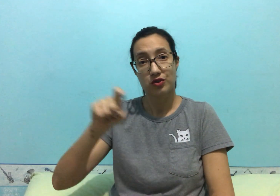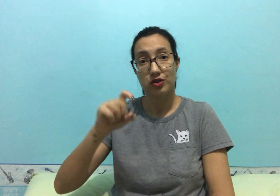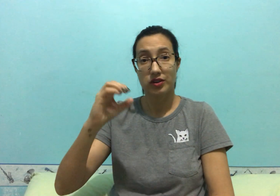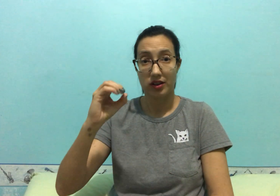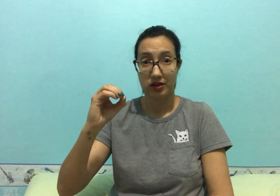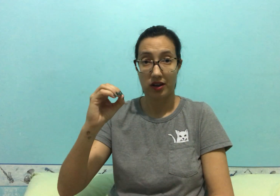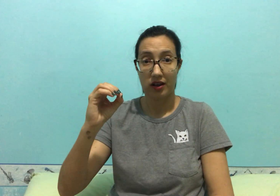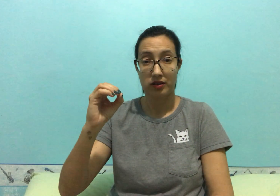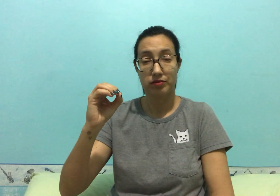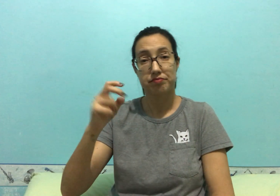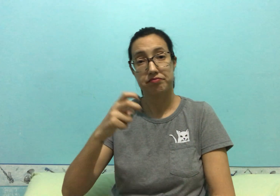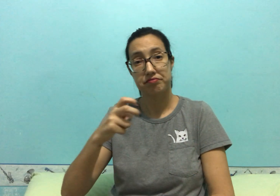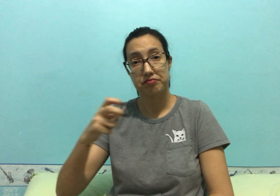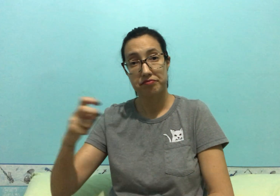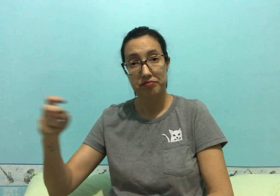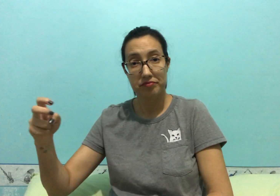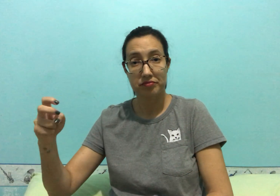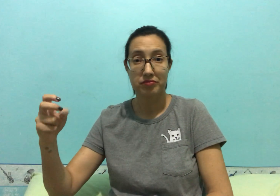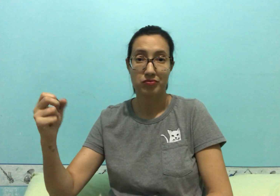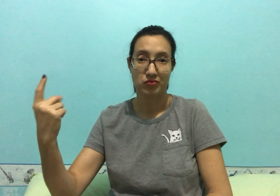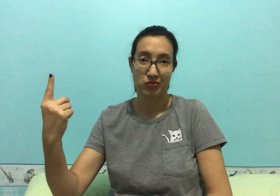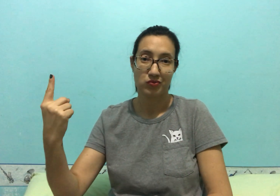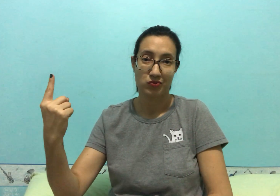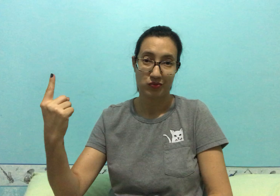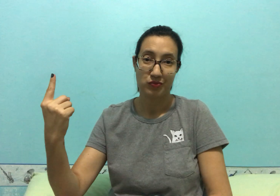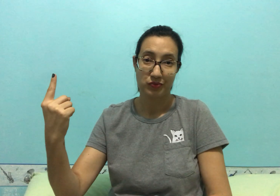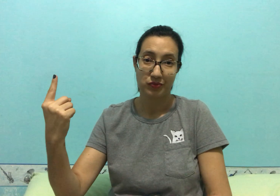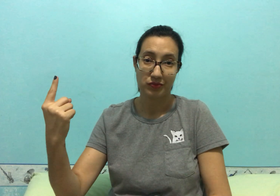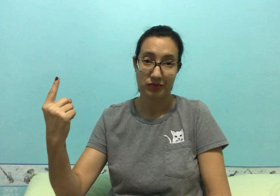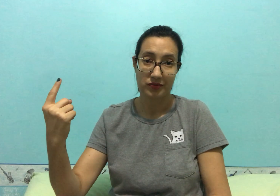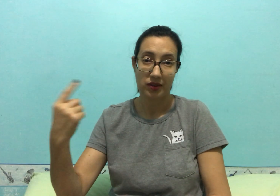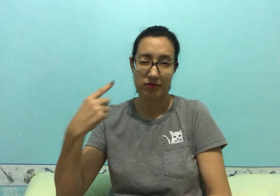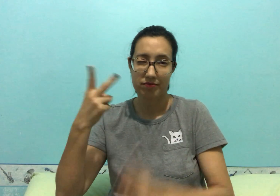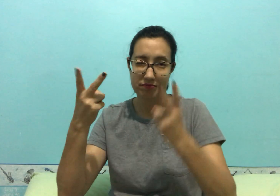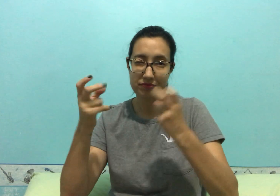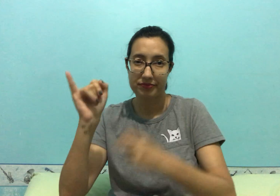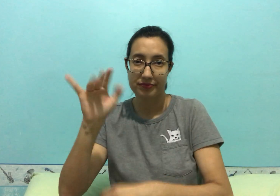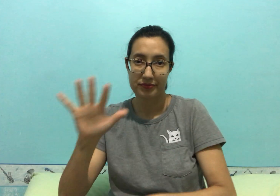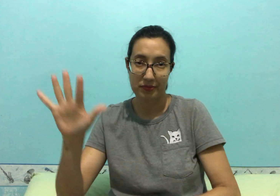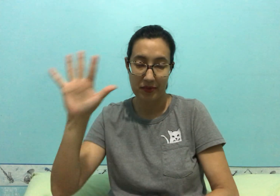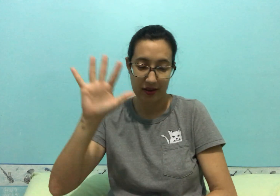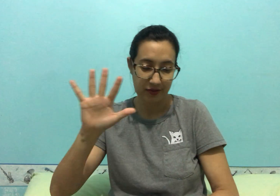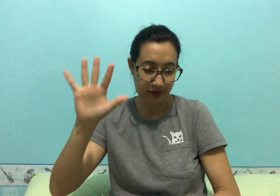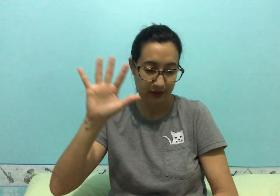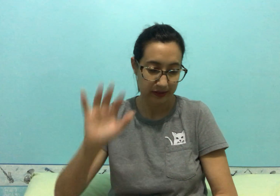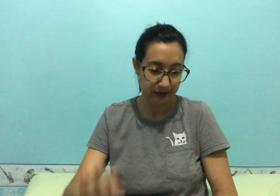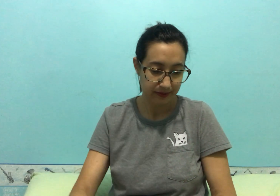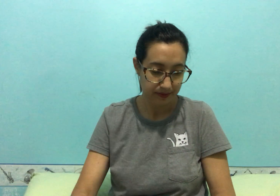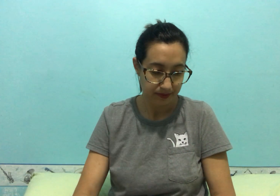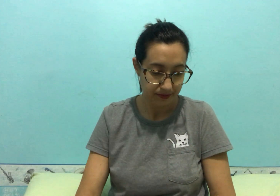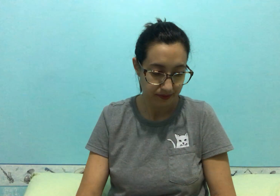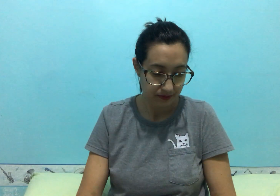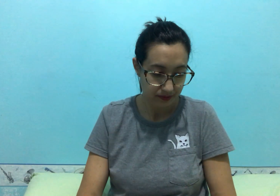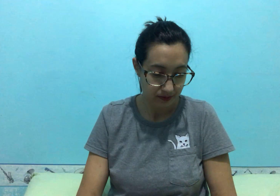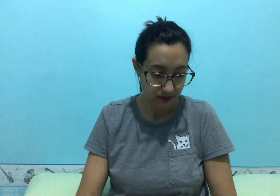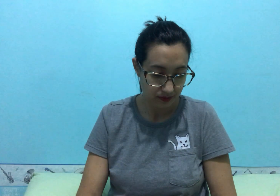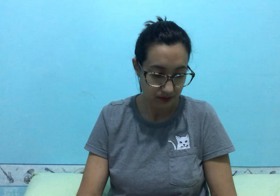o 0 não vai interferir no funcionamento da OR. Agora aqui nós temos uma AND